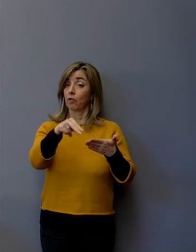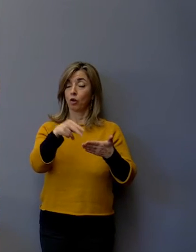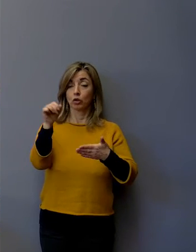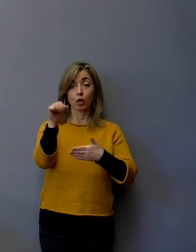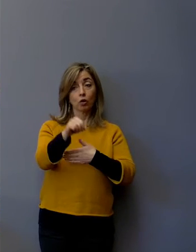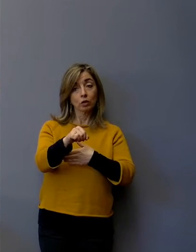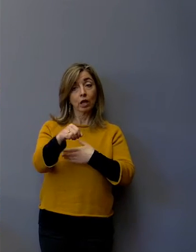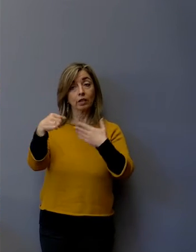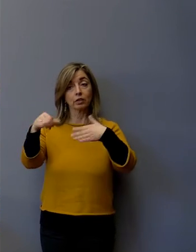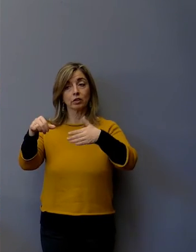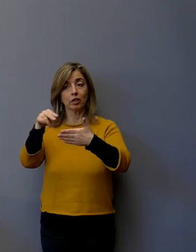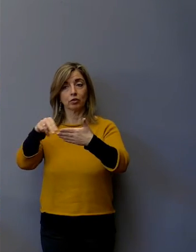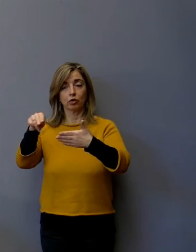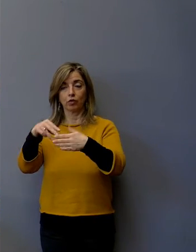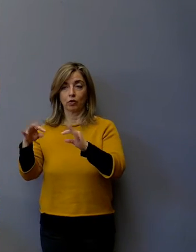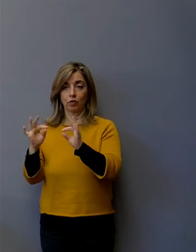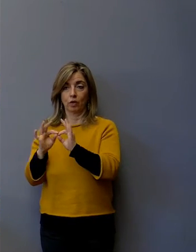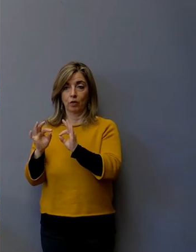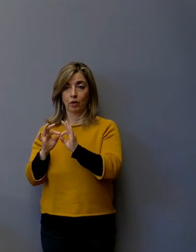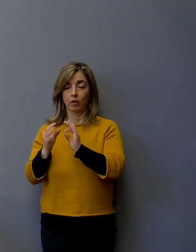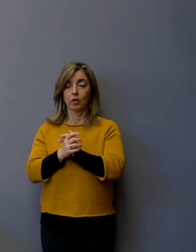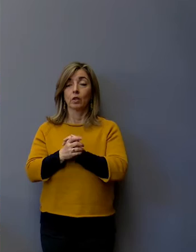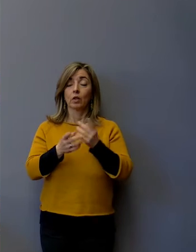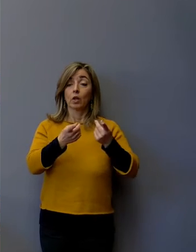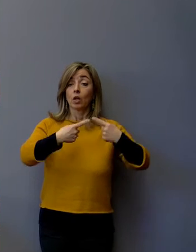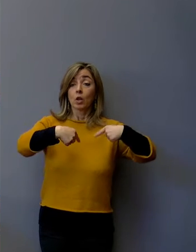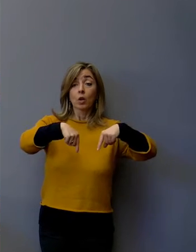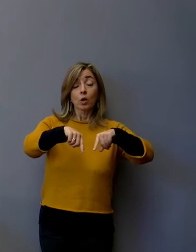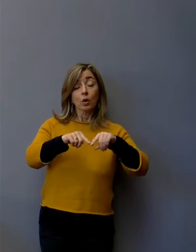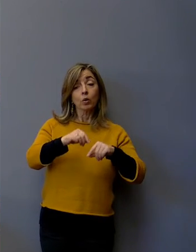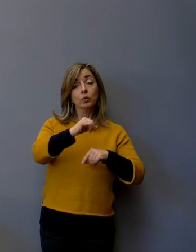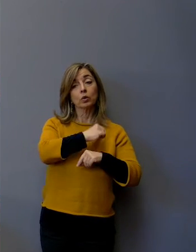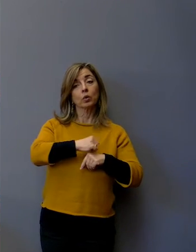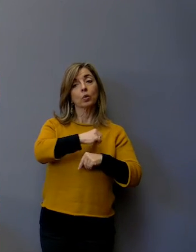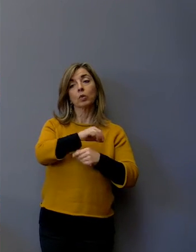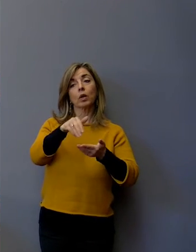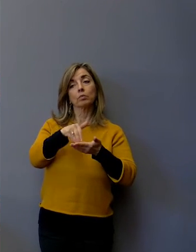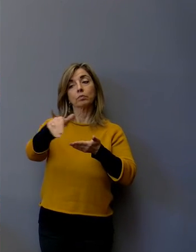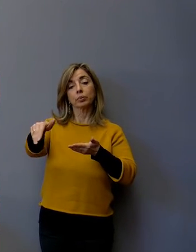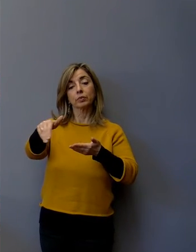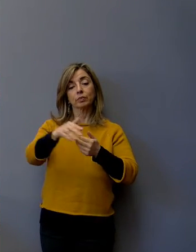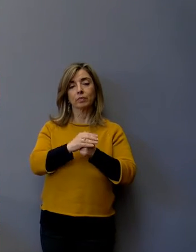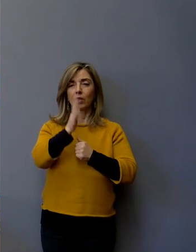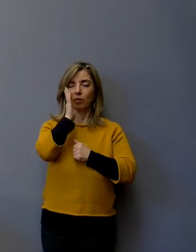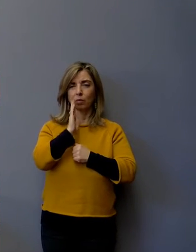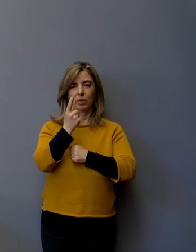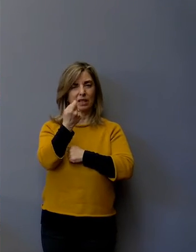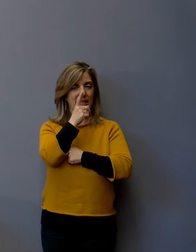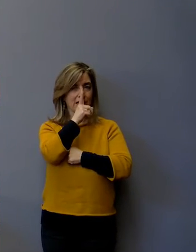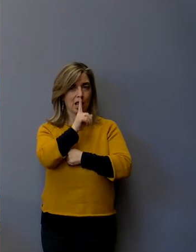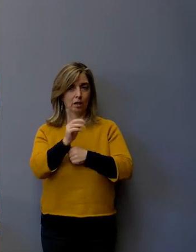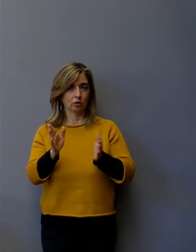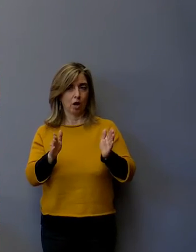favorevoli consiglio comunale respinge per favore un po di silenzio in aula se